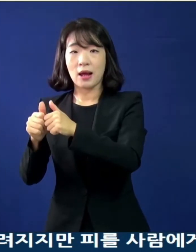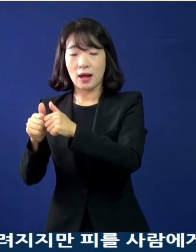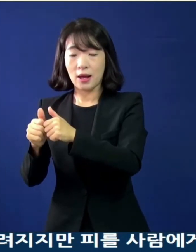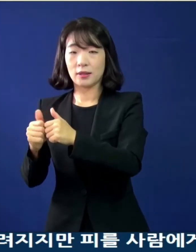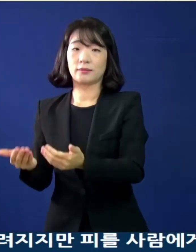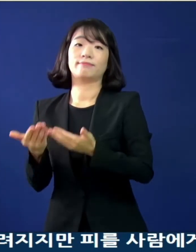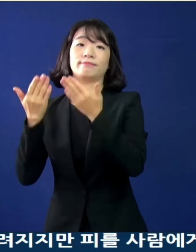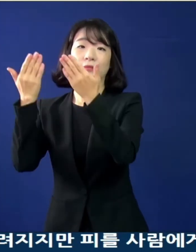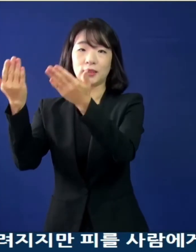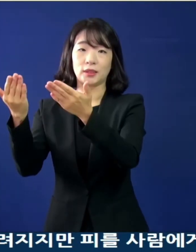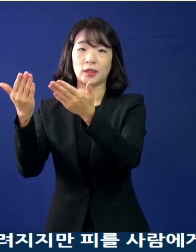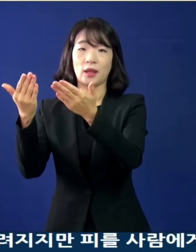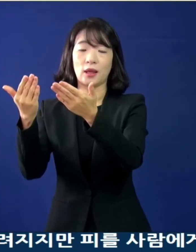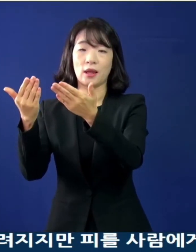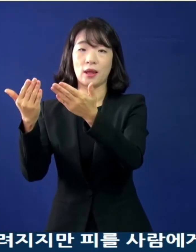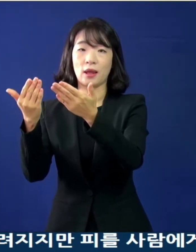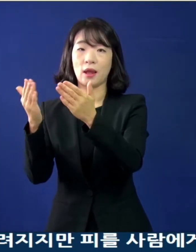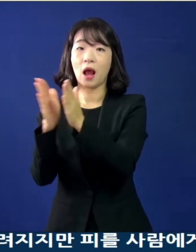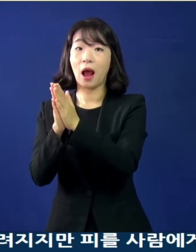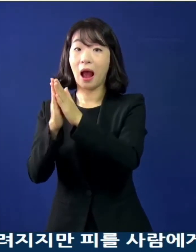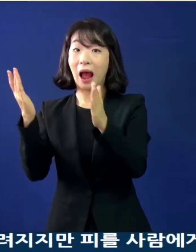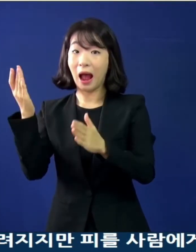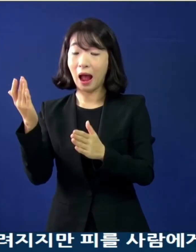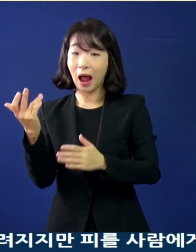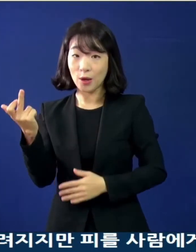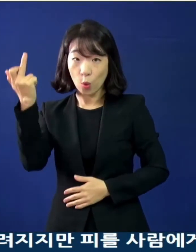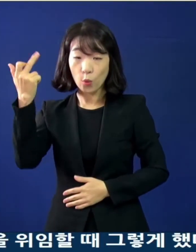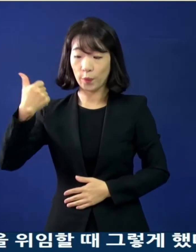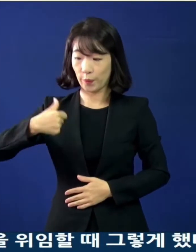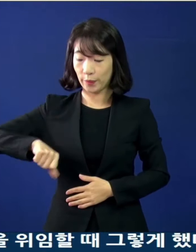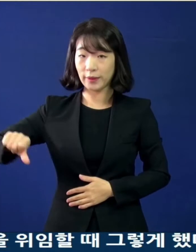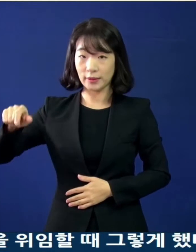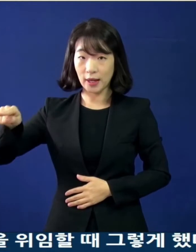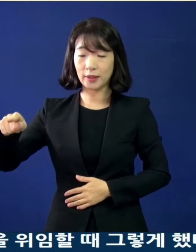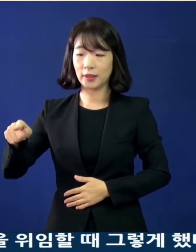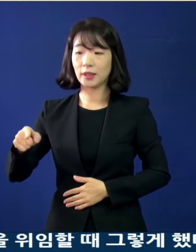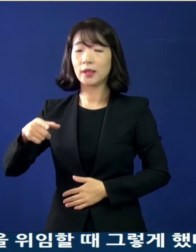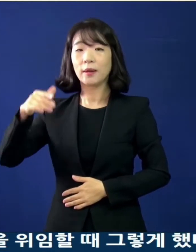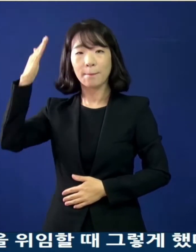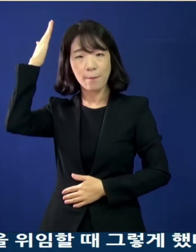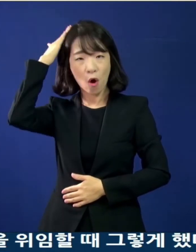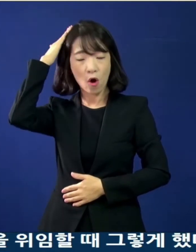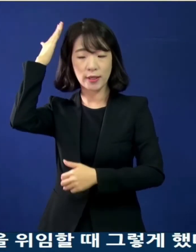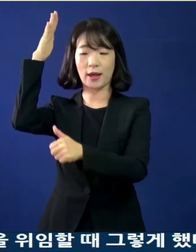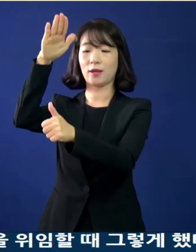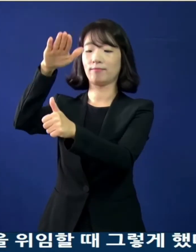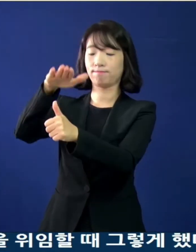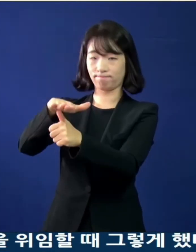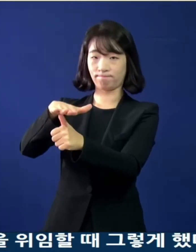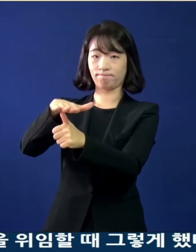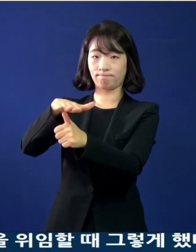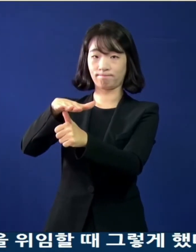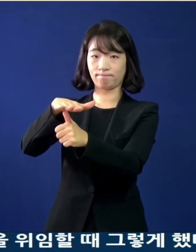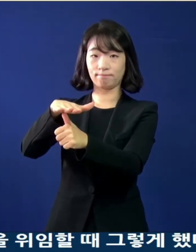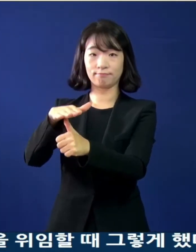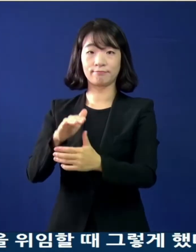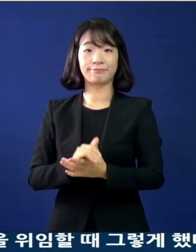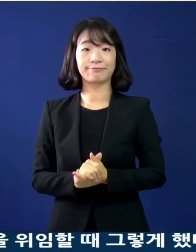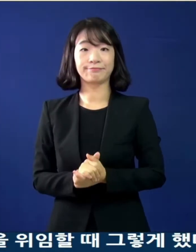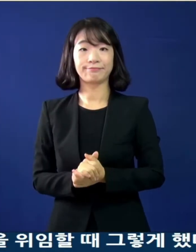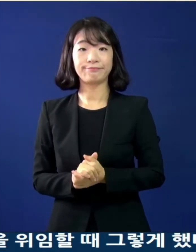드릴새 아론과 그의 아들들이 그 수량의 머리에 안수하매, 제사자가 안수하는 것 기억나시죠?